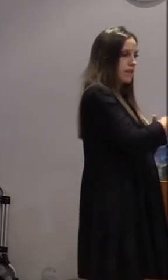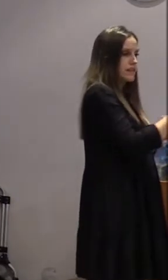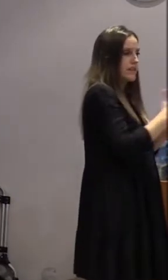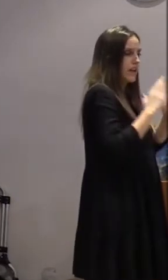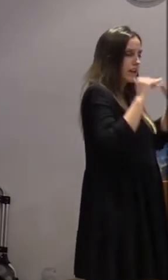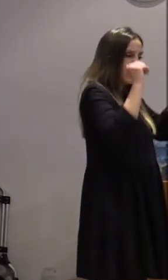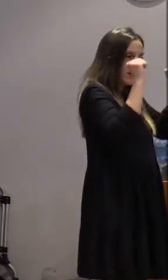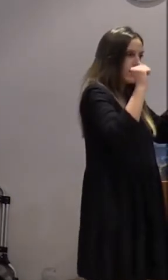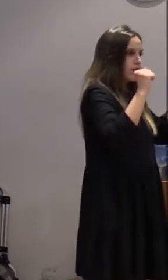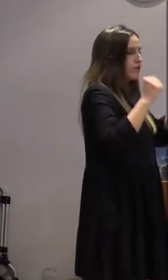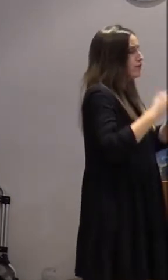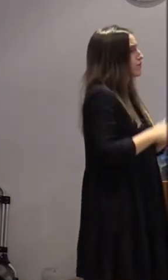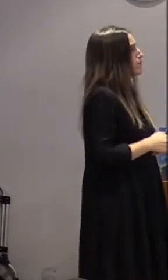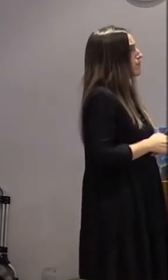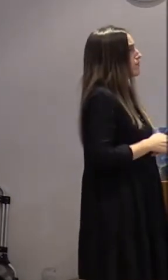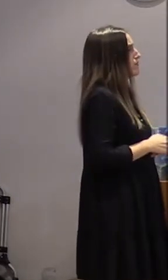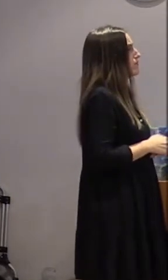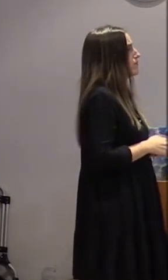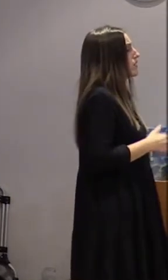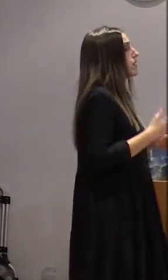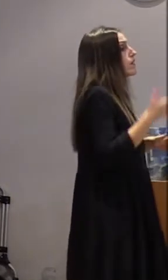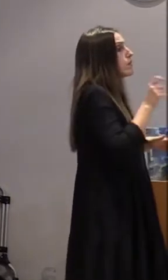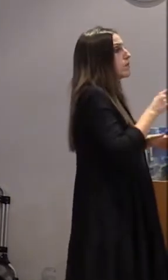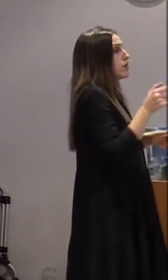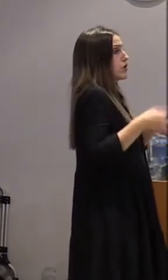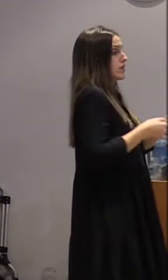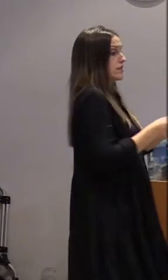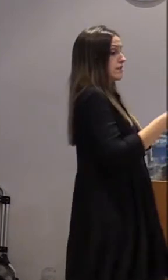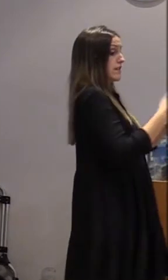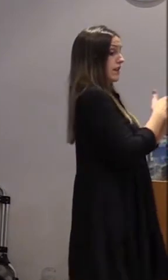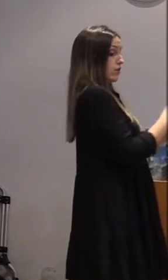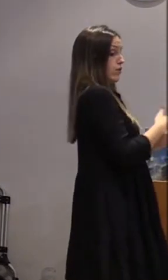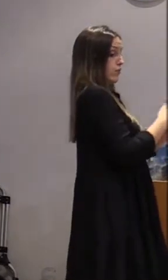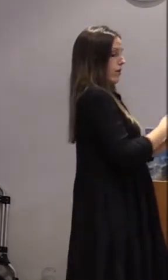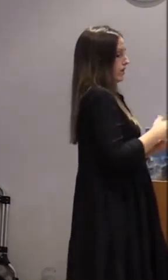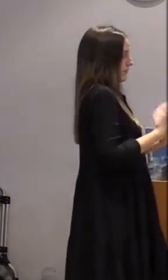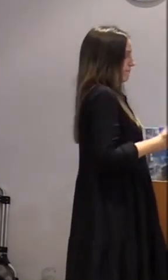canales congelados, gente esquiando, jugando allí y tal.